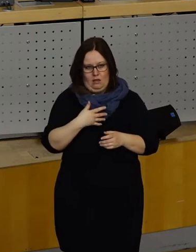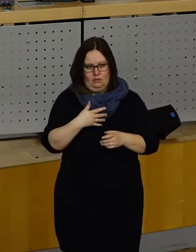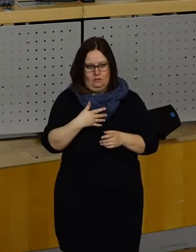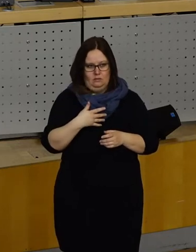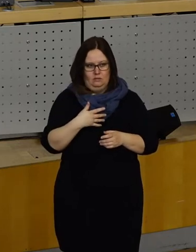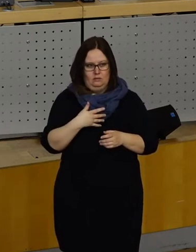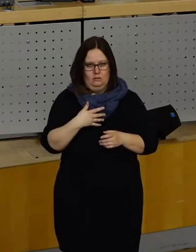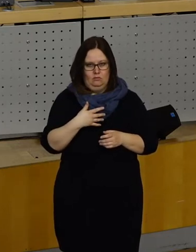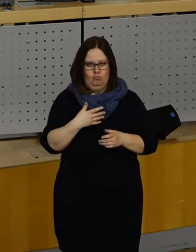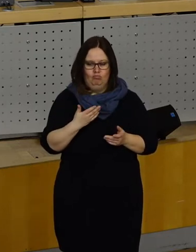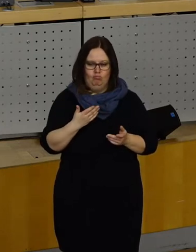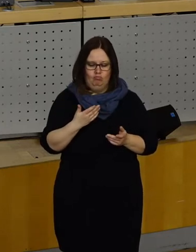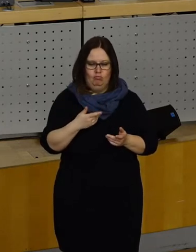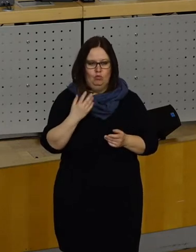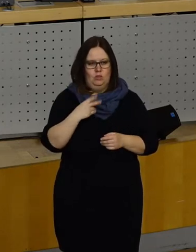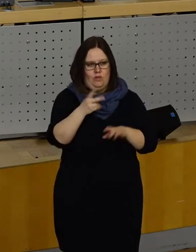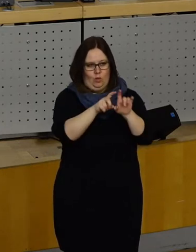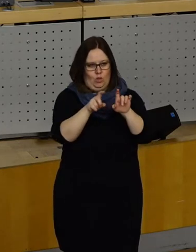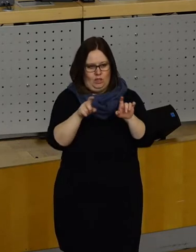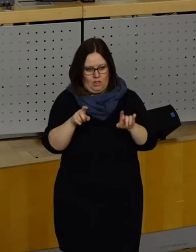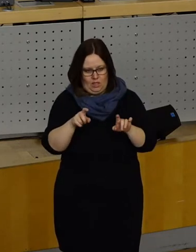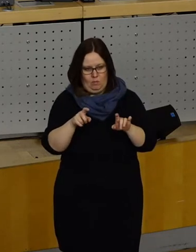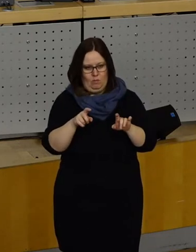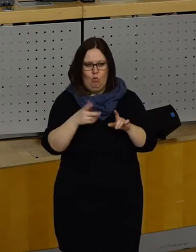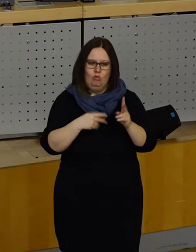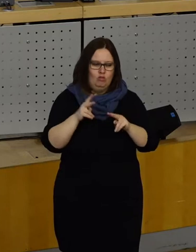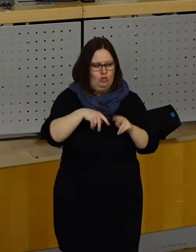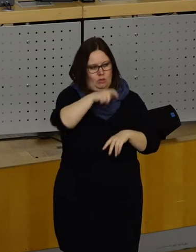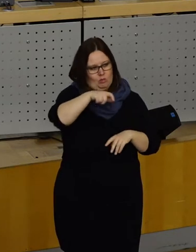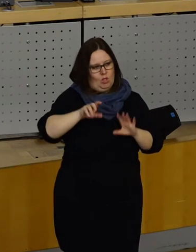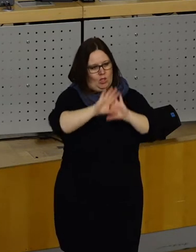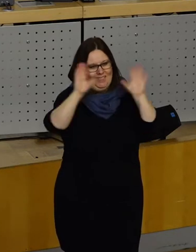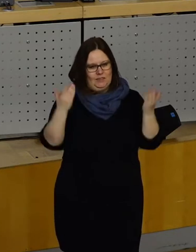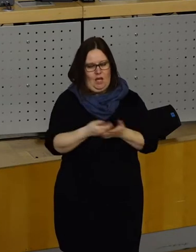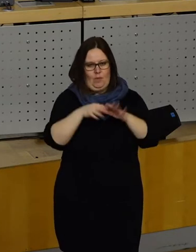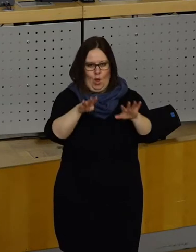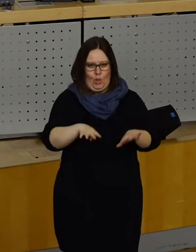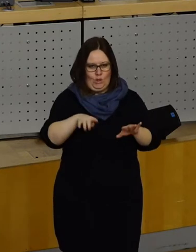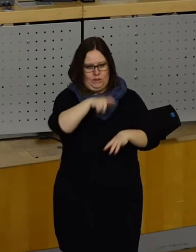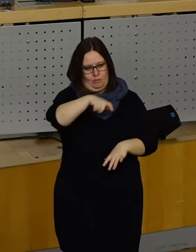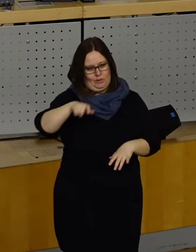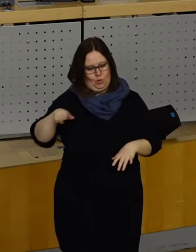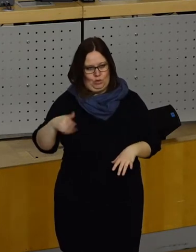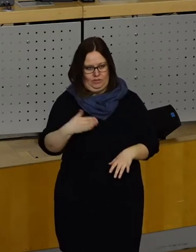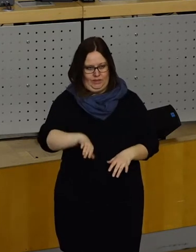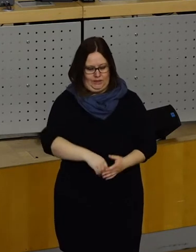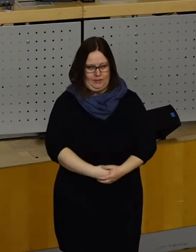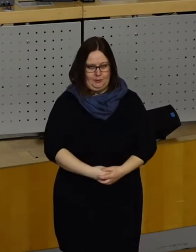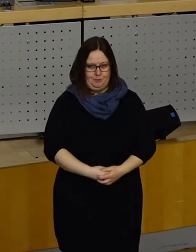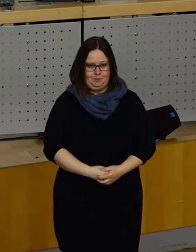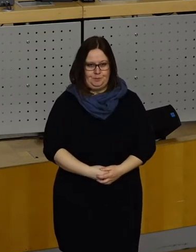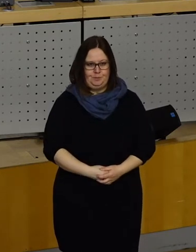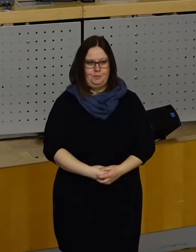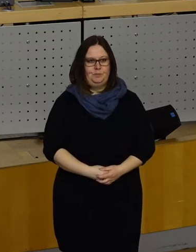und zwei unternehmer und noch ein paar andere persönlichkeiten insgesamt waren wir also 19 menschen wir werden jetzt im